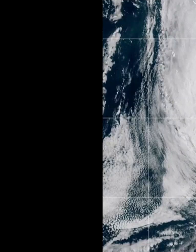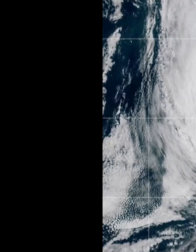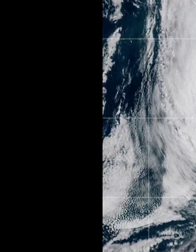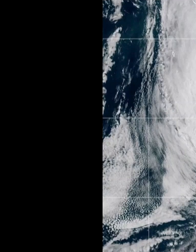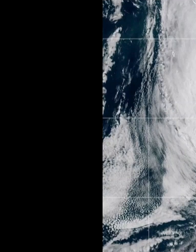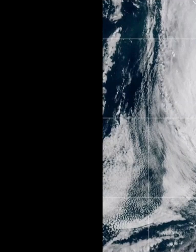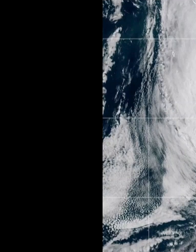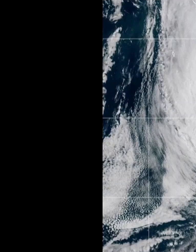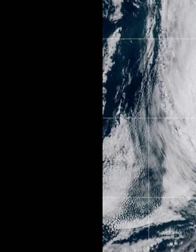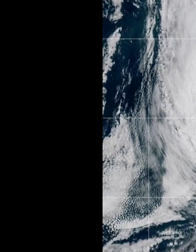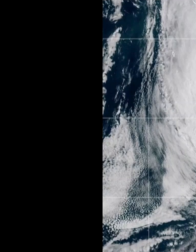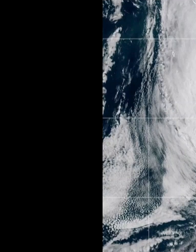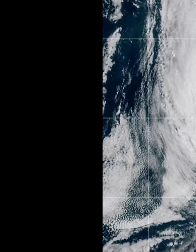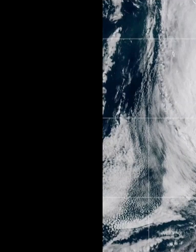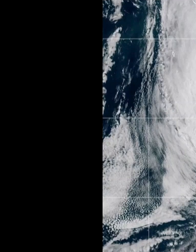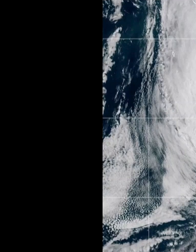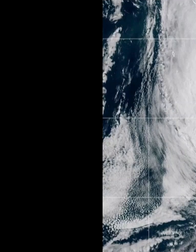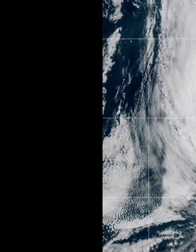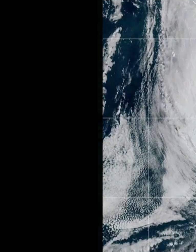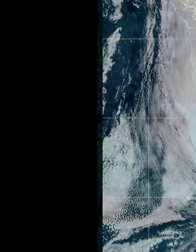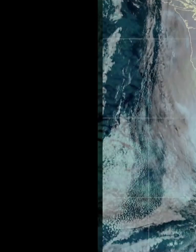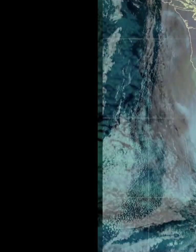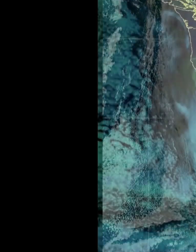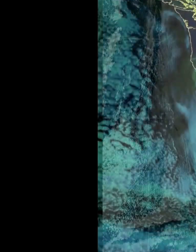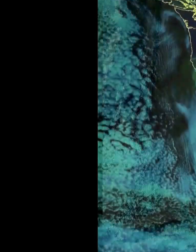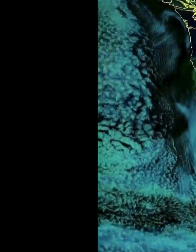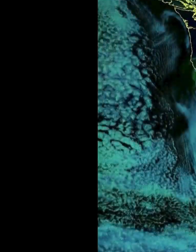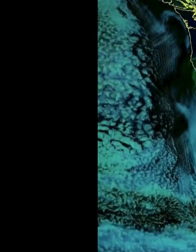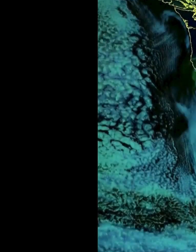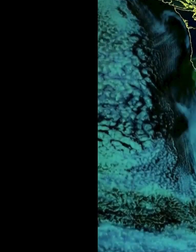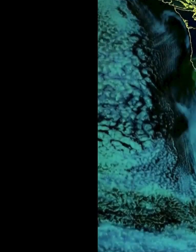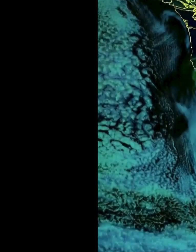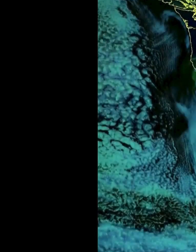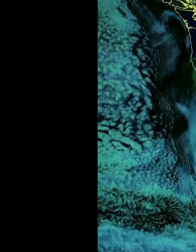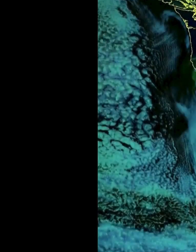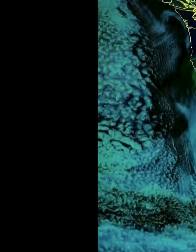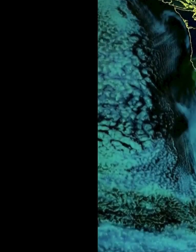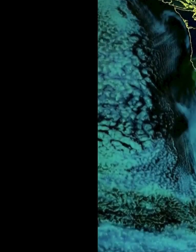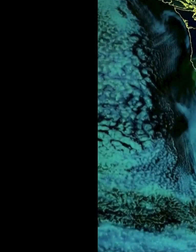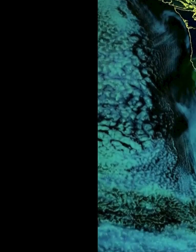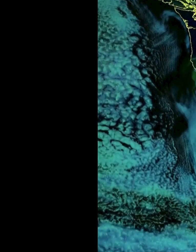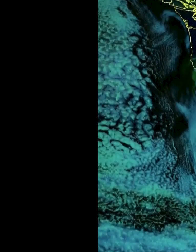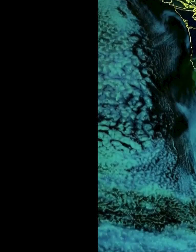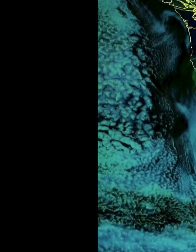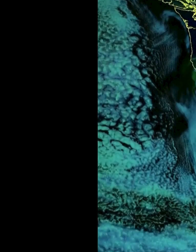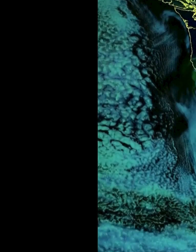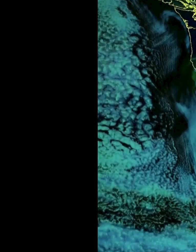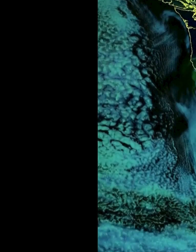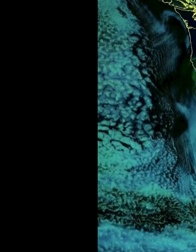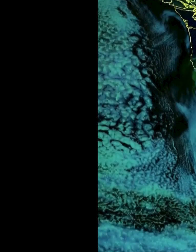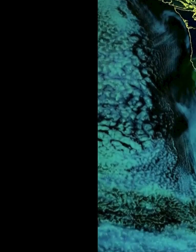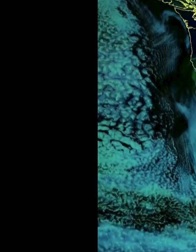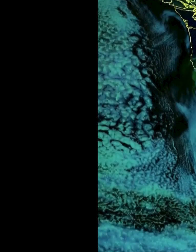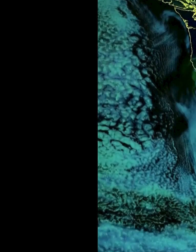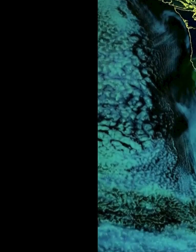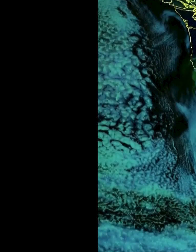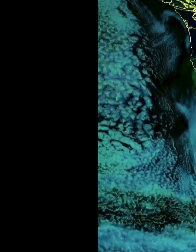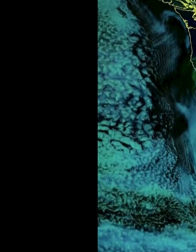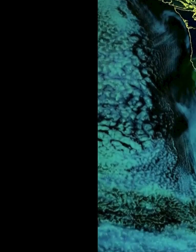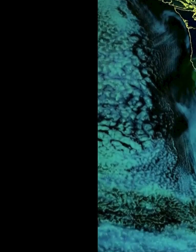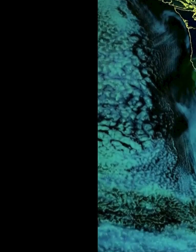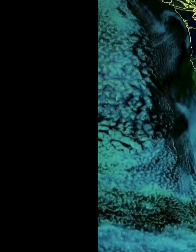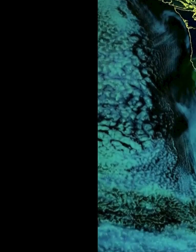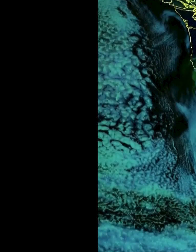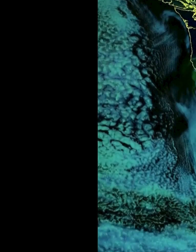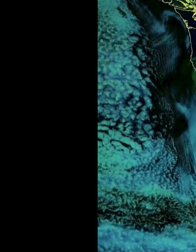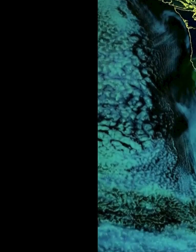Chủ nhật vừa qua, cơn bão nhiệt đới Harry đã tiến lên phía bắc ngay ngoài khơi bán đảo Baja California của